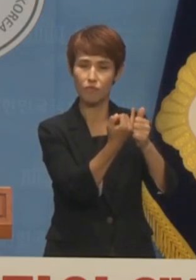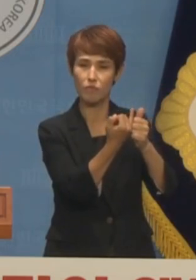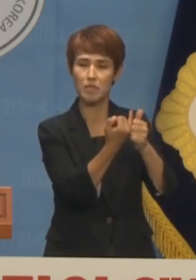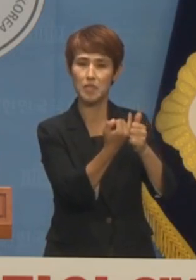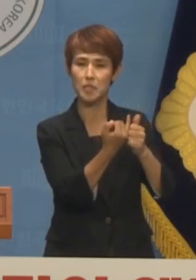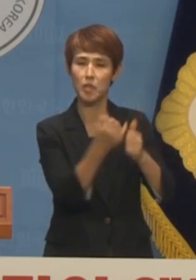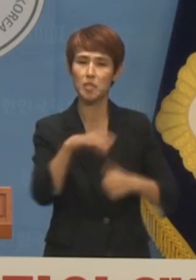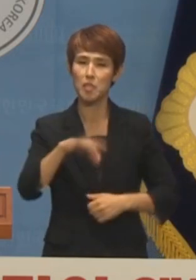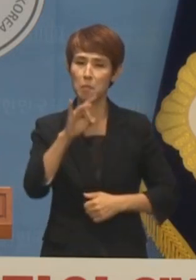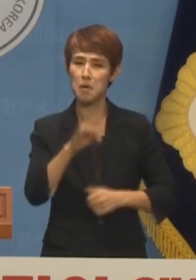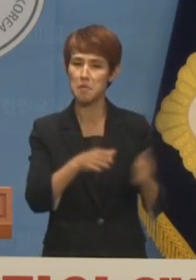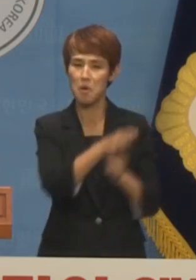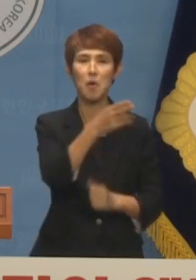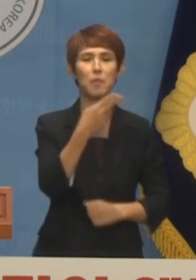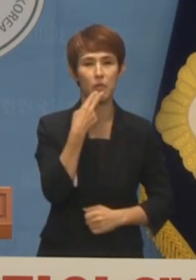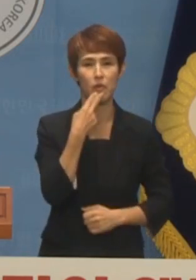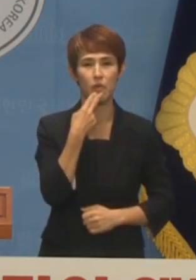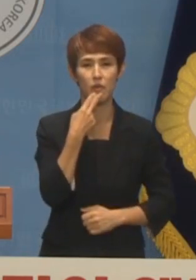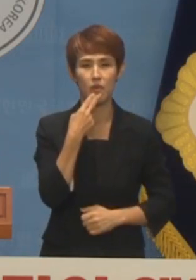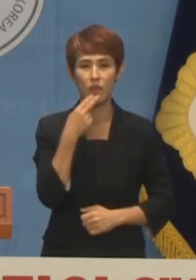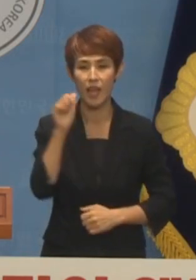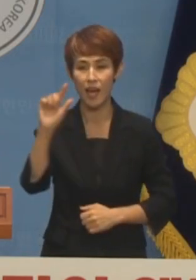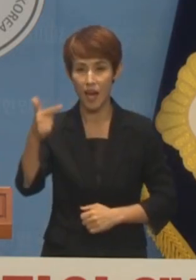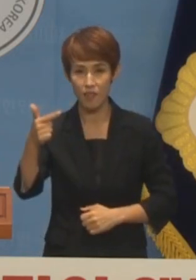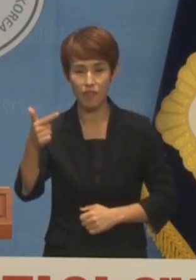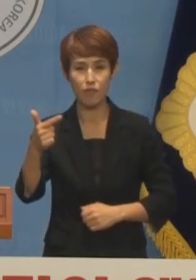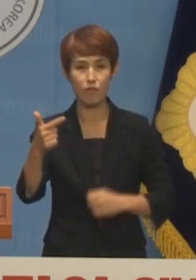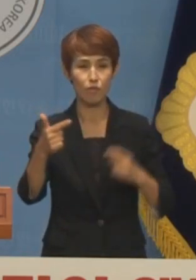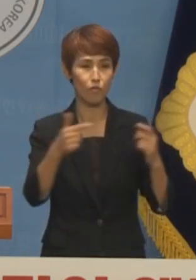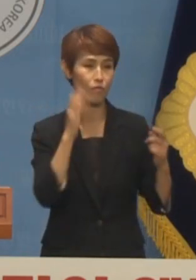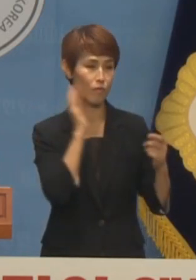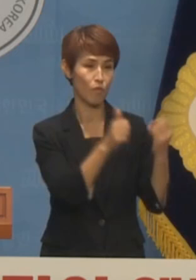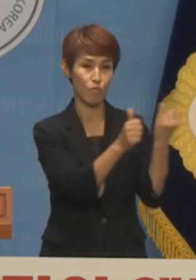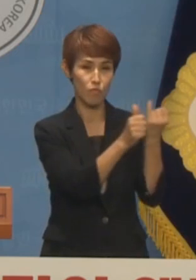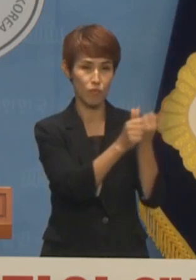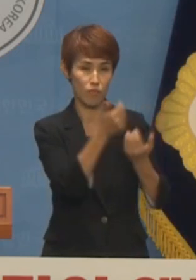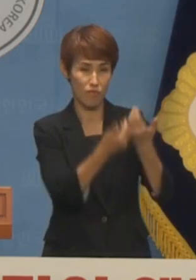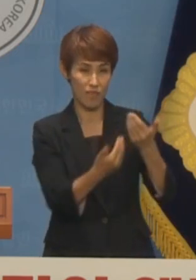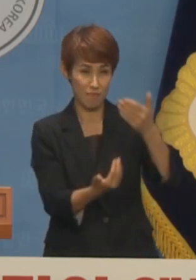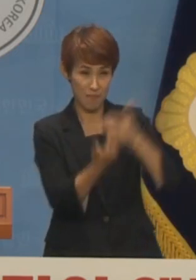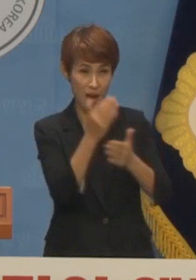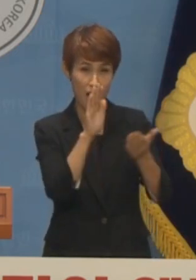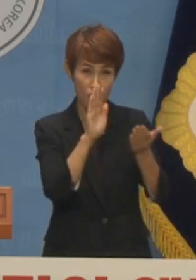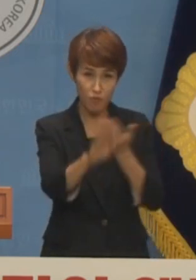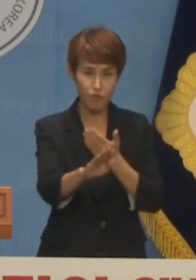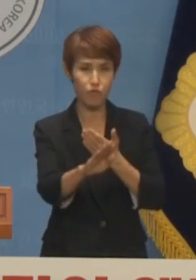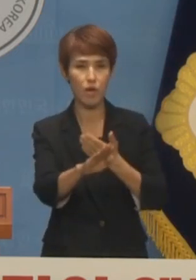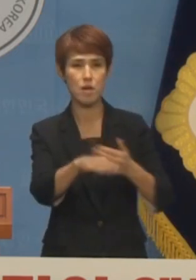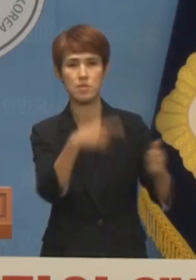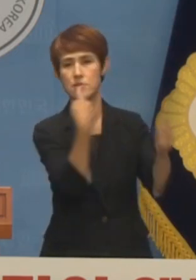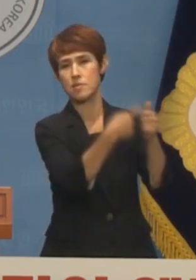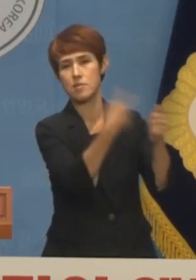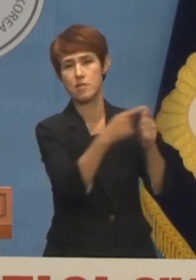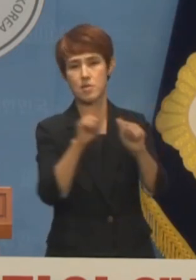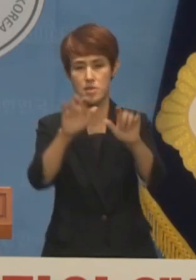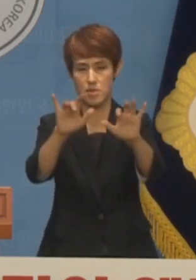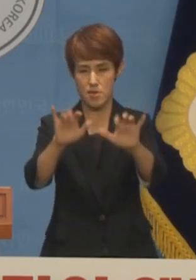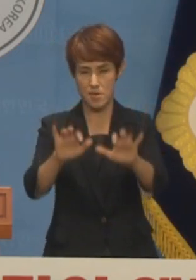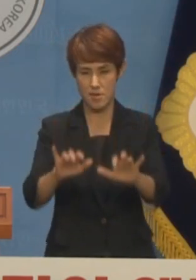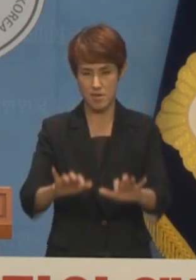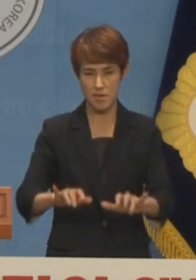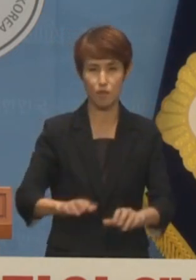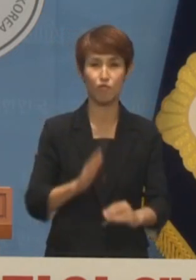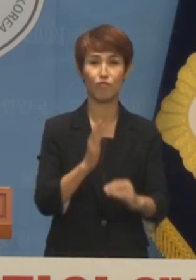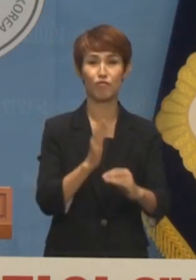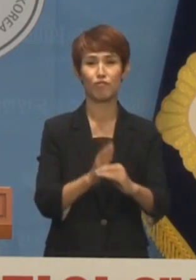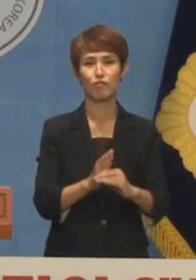우호적인 입장이었지만 갈등이 불거졌던 이후부터는 비판적인 입장으로 선회해 최근까지 입장 변화 없이 활동을